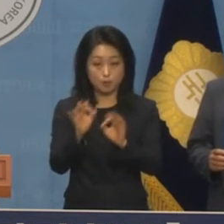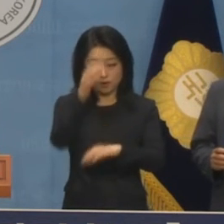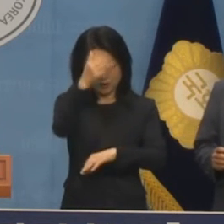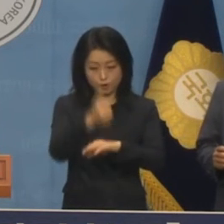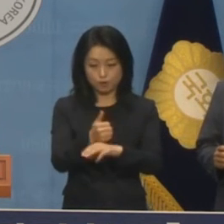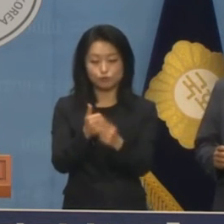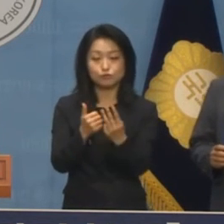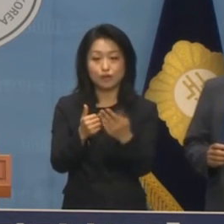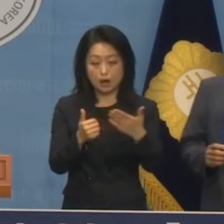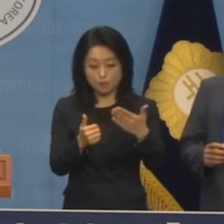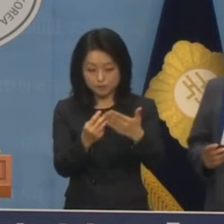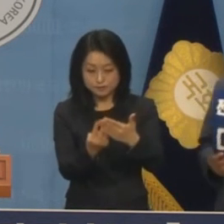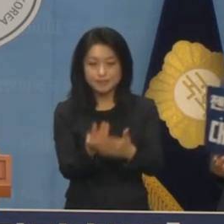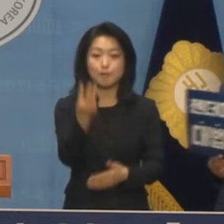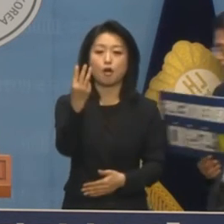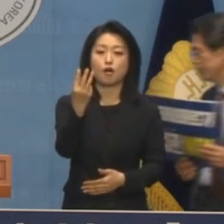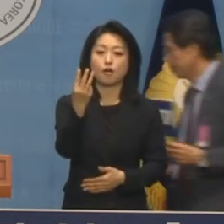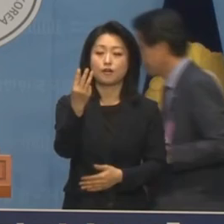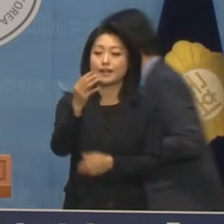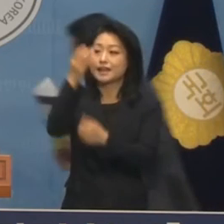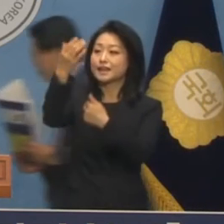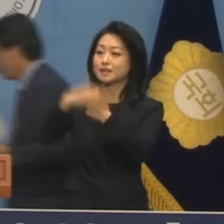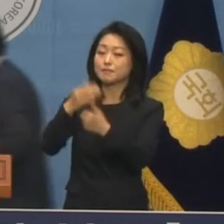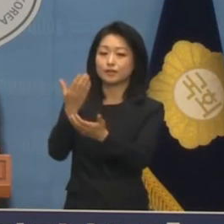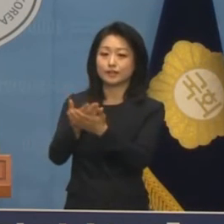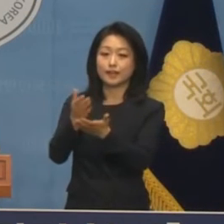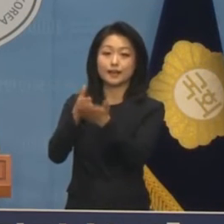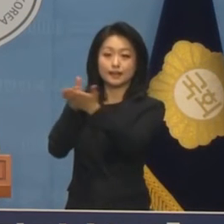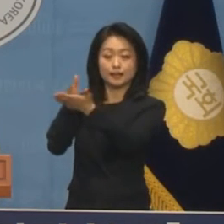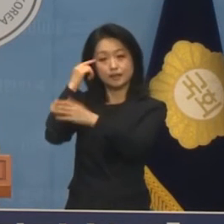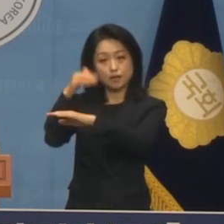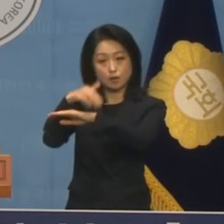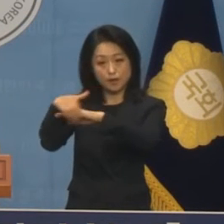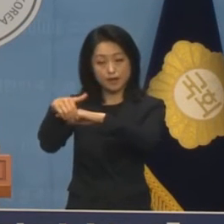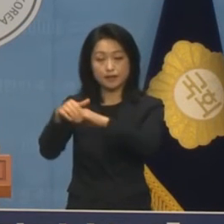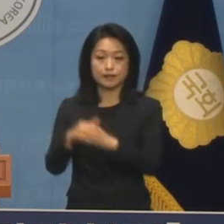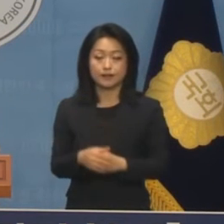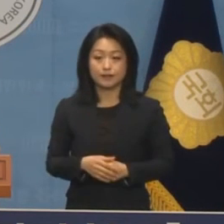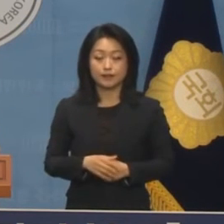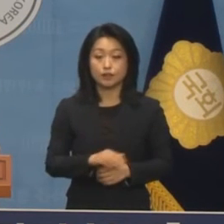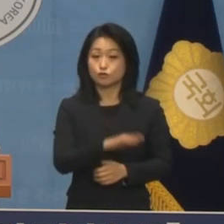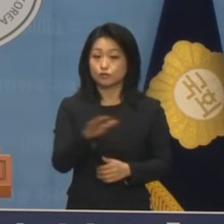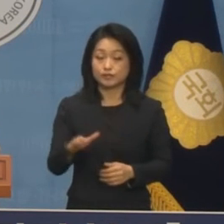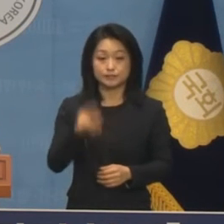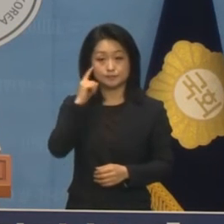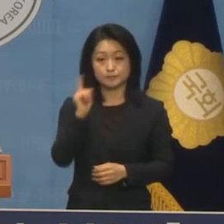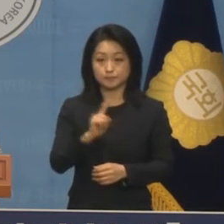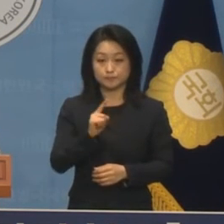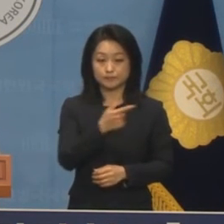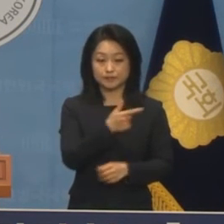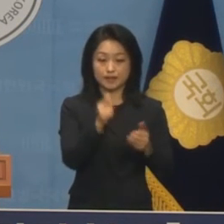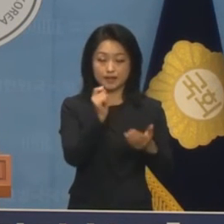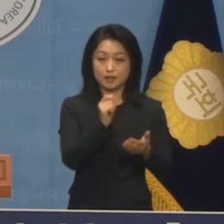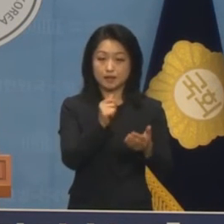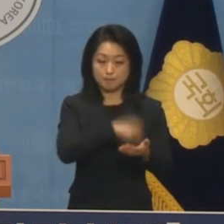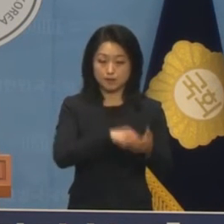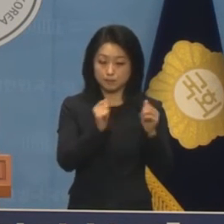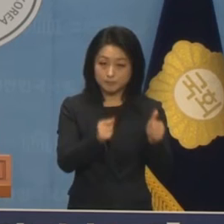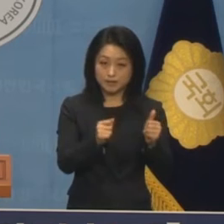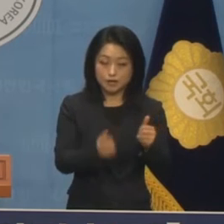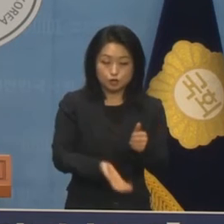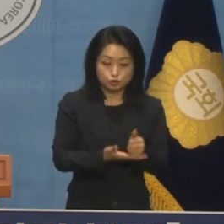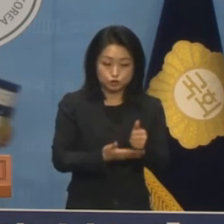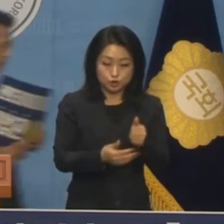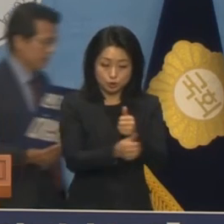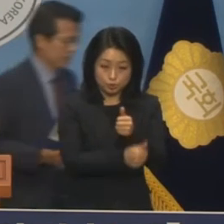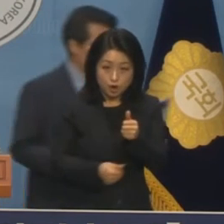후보자 3명을 윤석열 대통령에게 임명을 제청할 예정이다. 우리는 앞서 대법관 후보 추천위원회를 열기